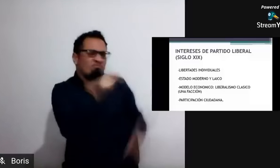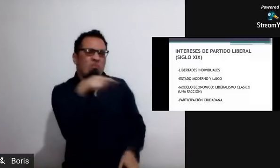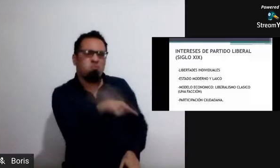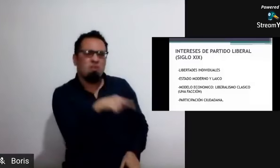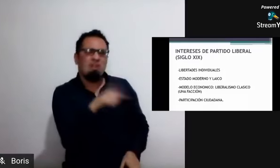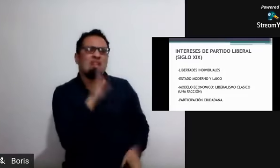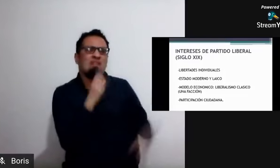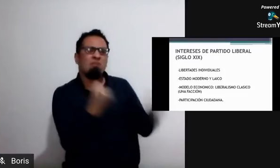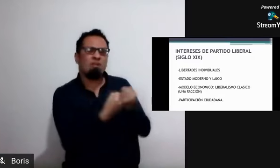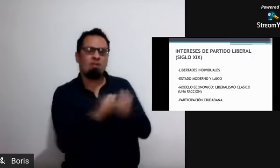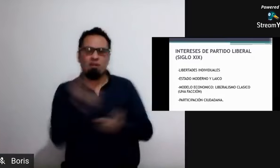intercambios comerciales.